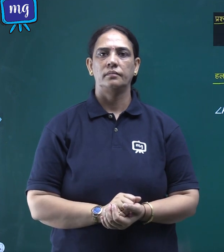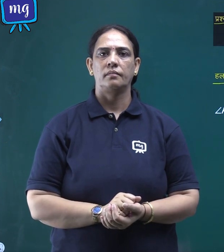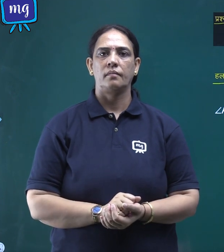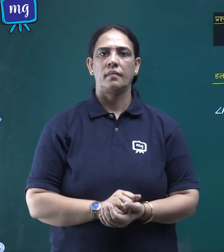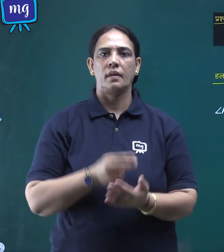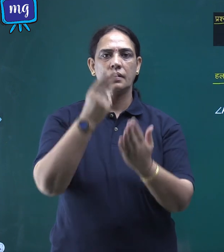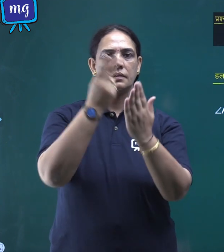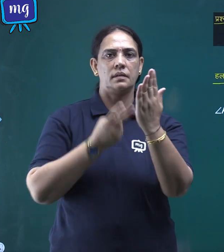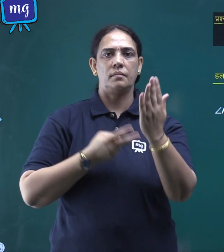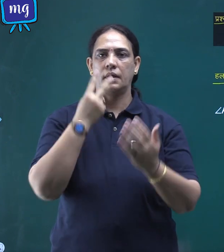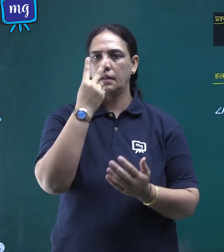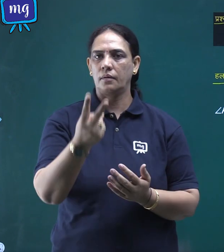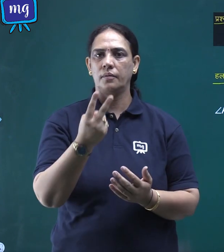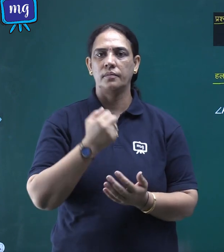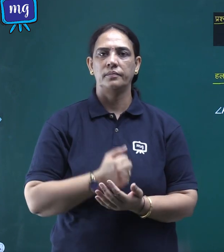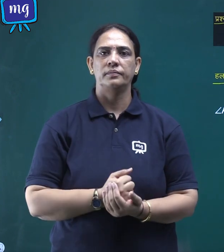चित्र में देखो,